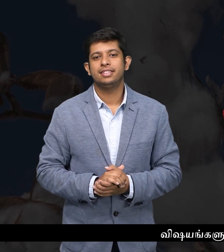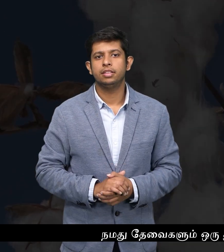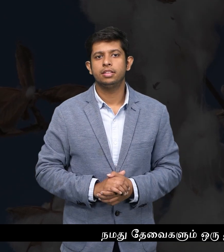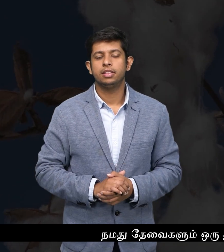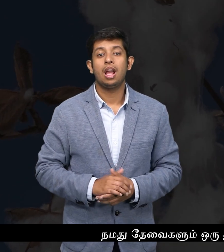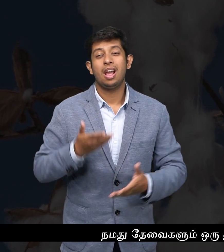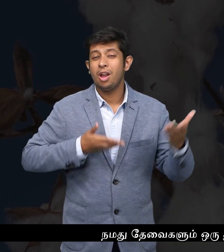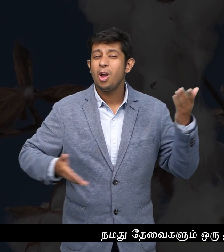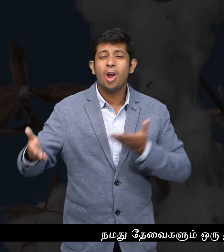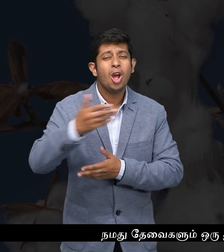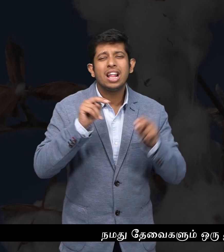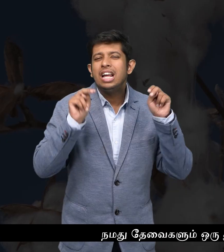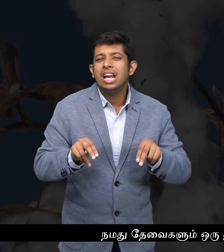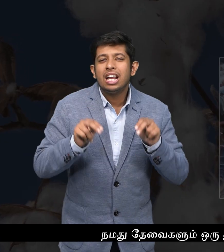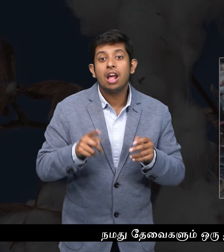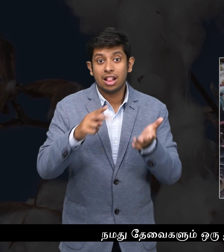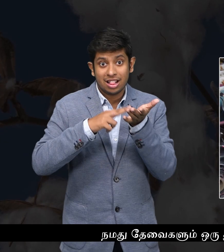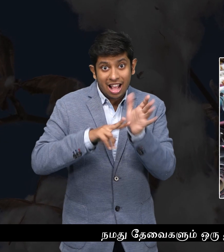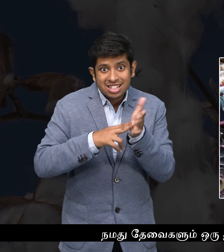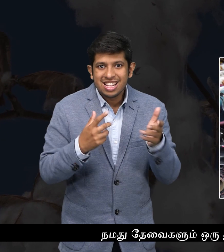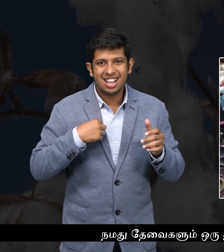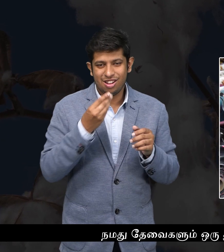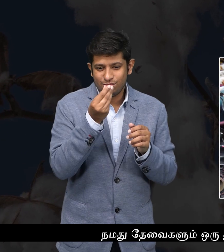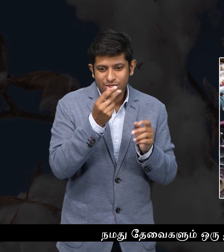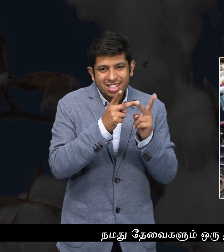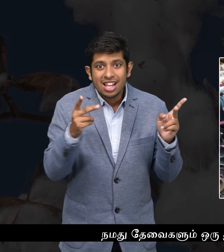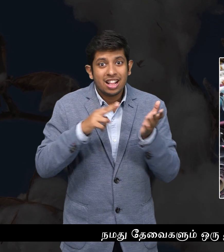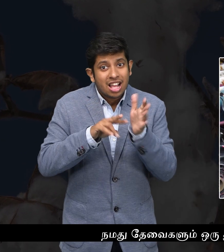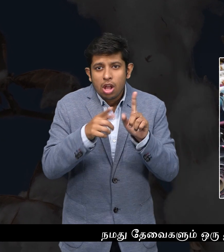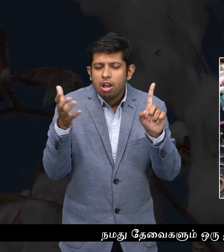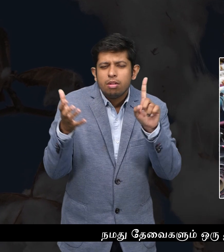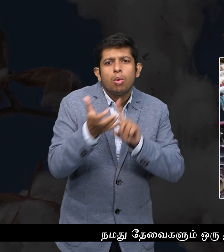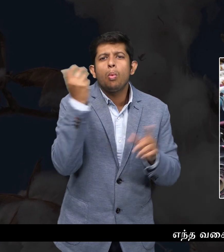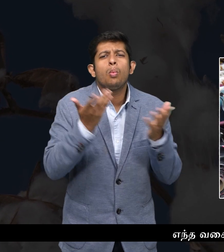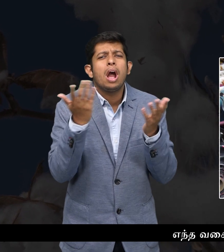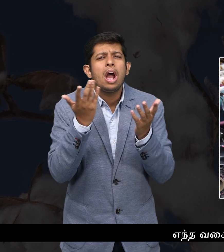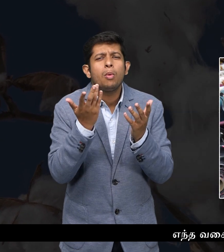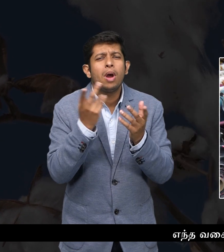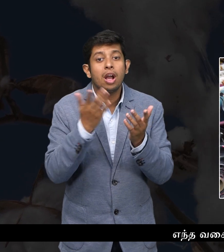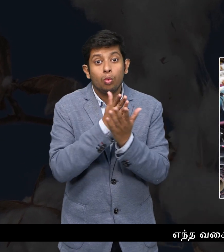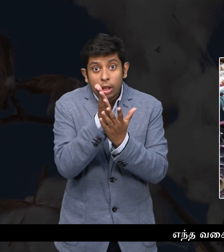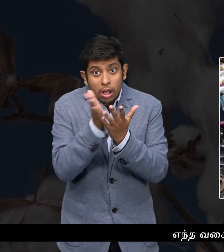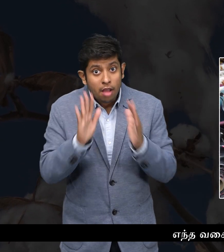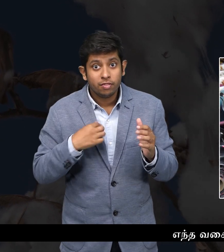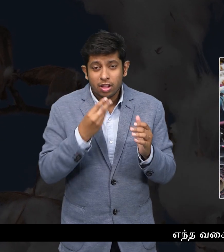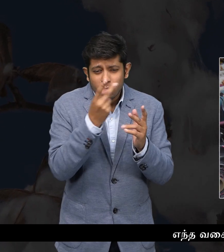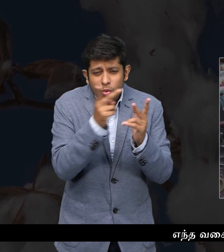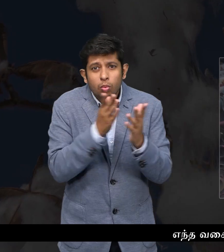விஷயங்கள் முக்கியமானவை. நமது தேவைகளும் ஒரு துணியின் தன்மை கொண்டு எந்த வகையான